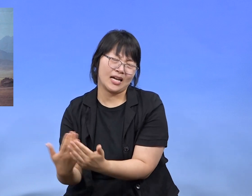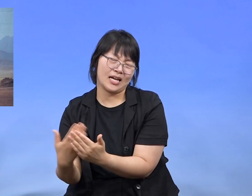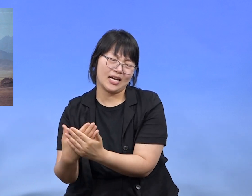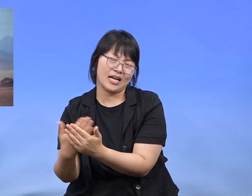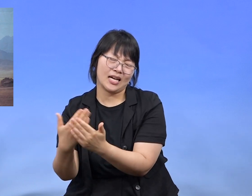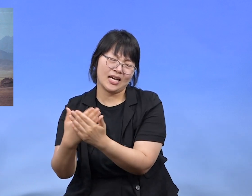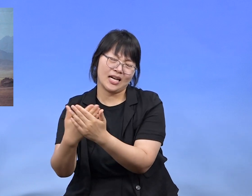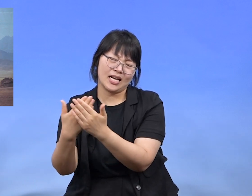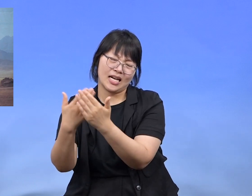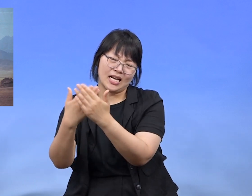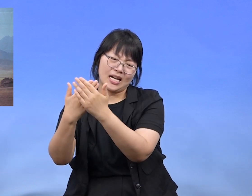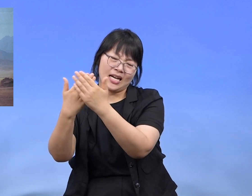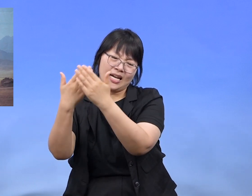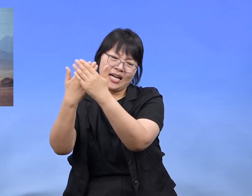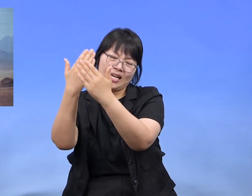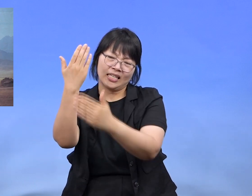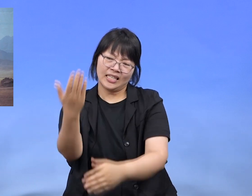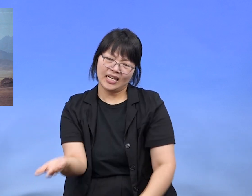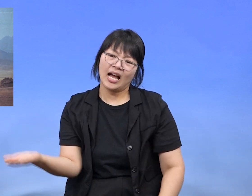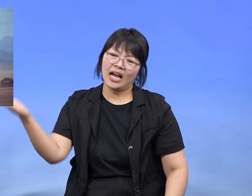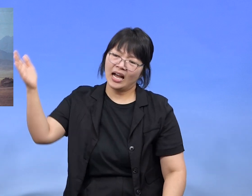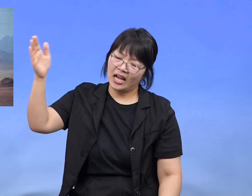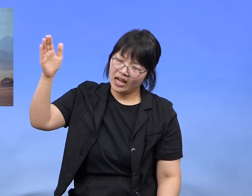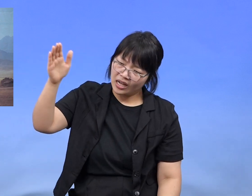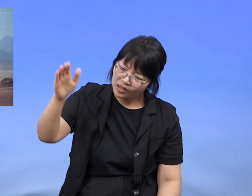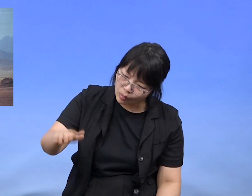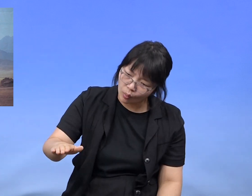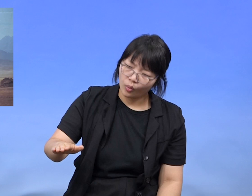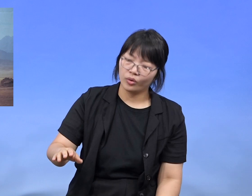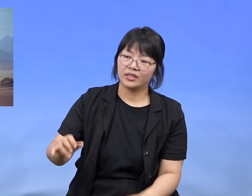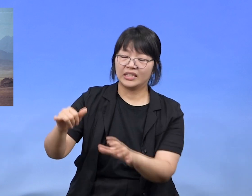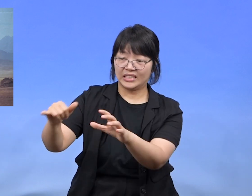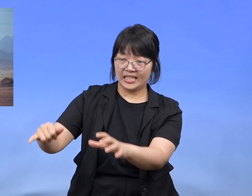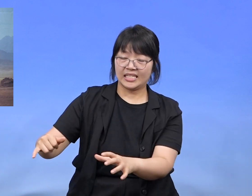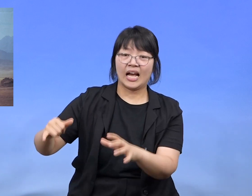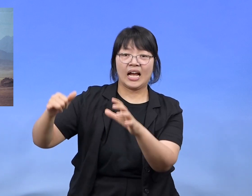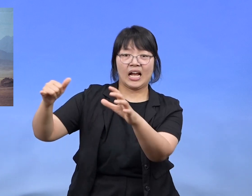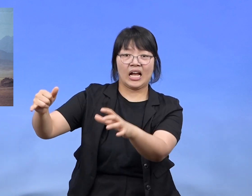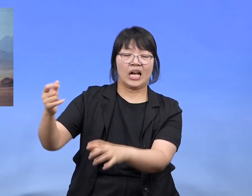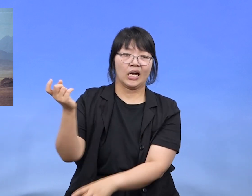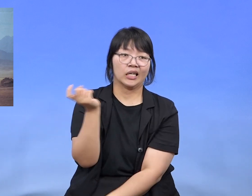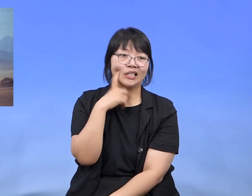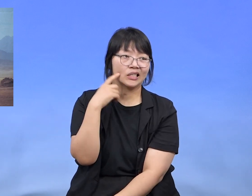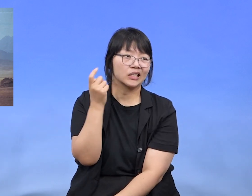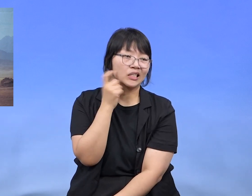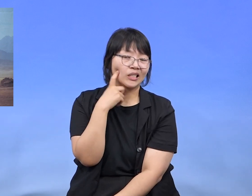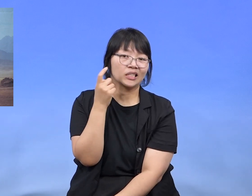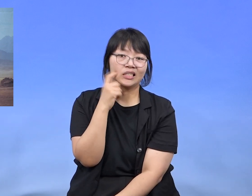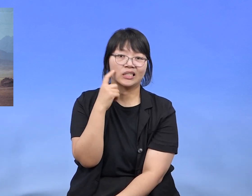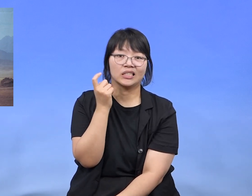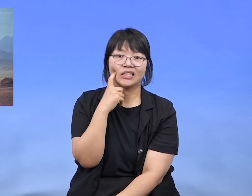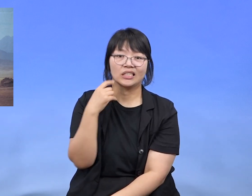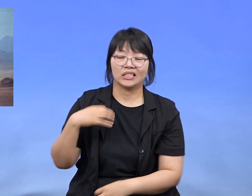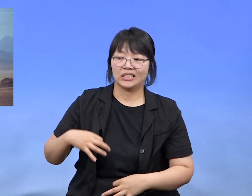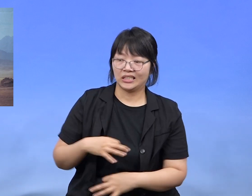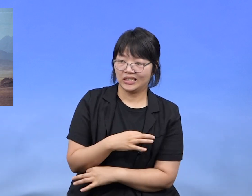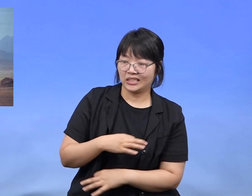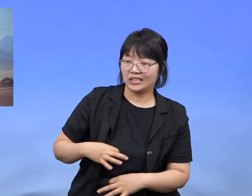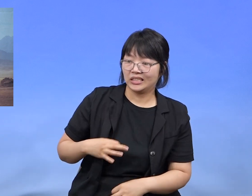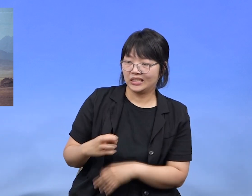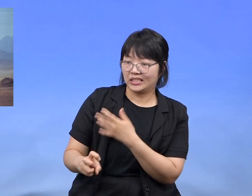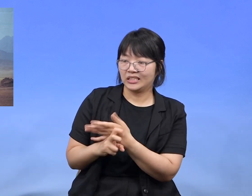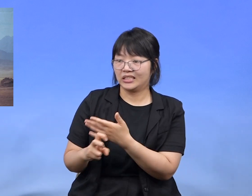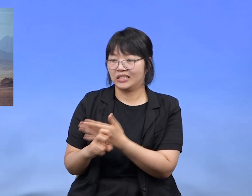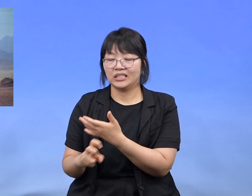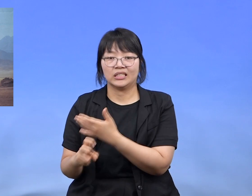소위 디지털 세상이라고 할지라도 세상은 여전히 거짓되고 세상은 여전히 부정직한 어둠